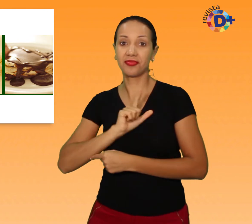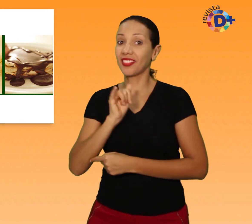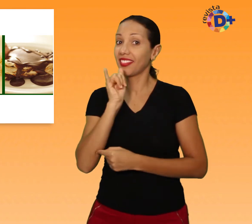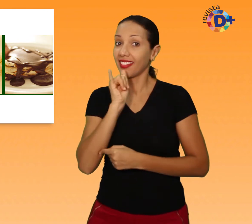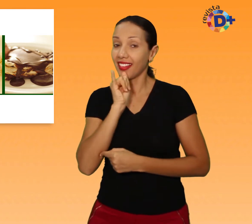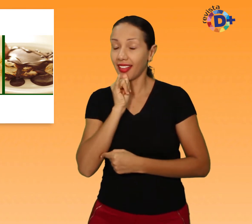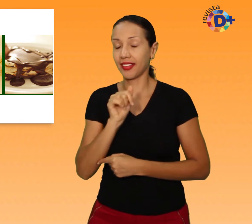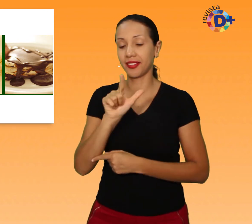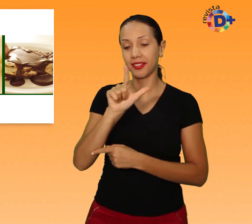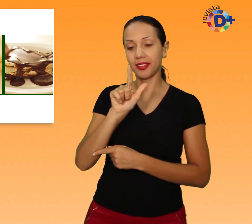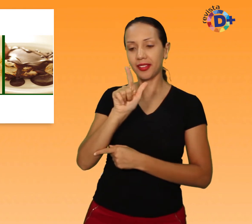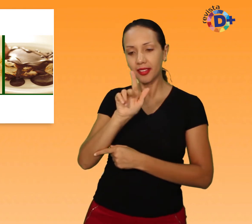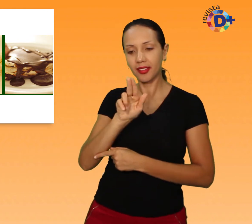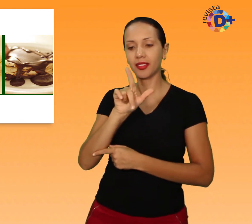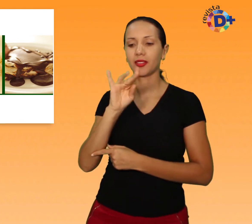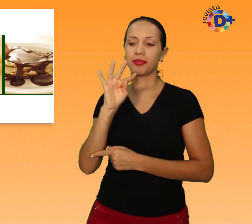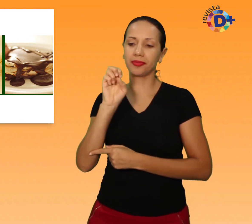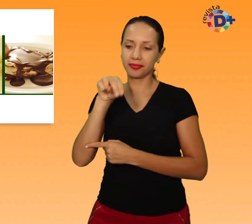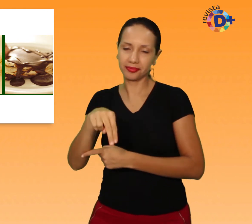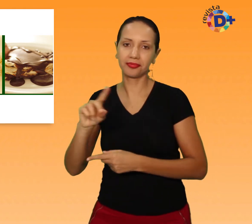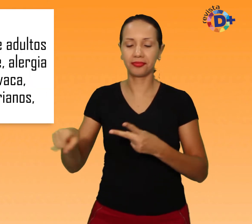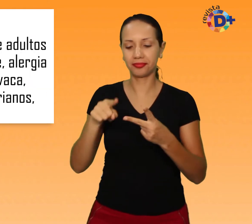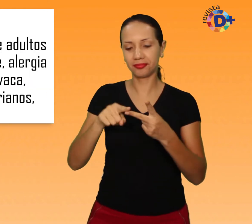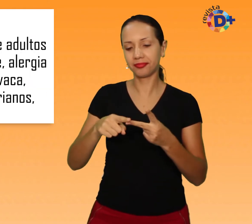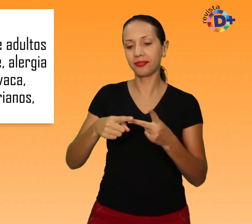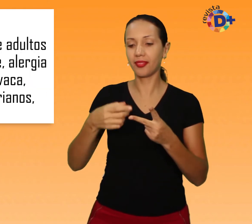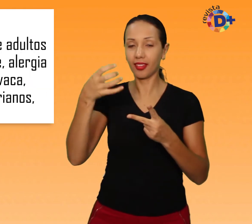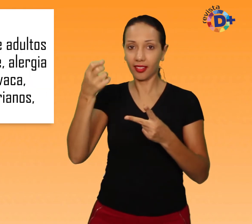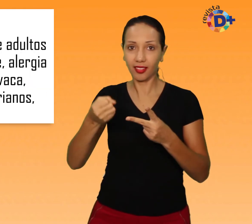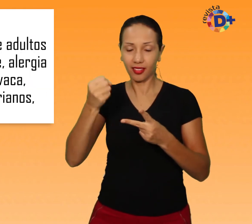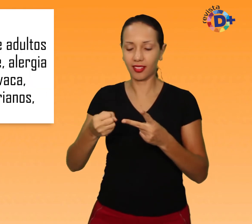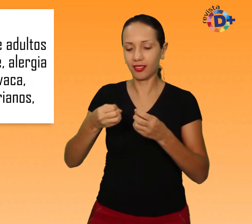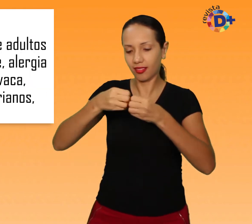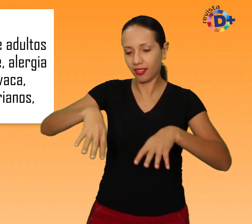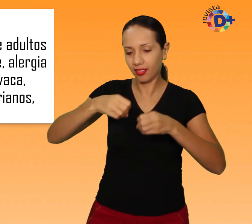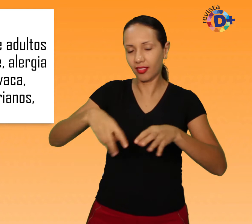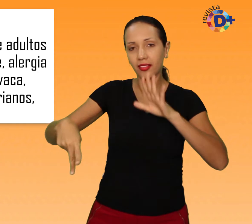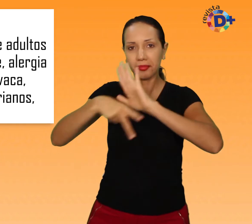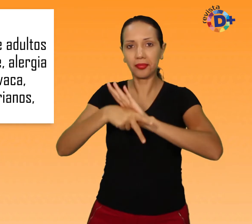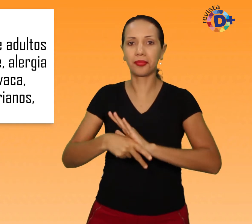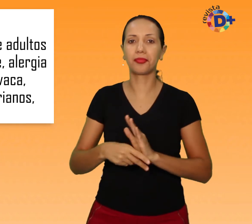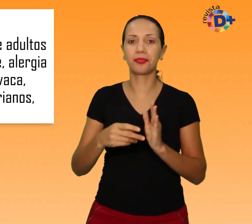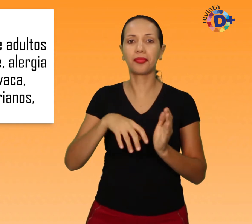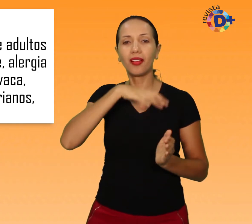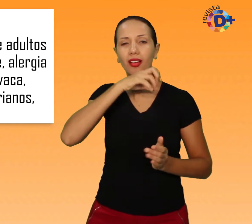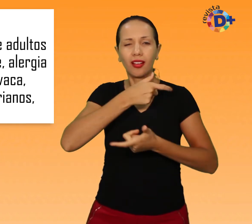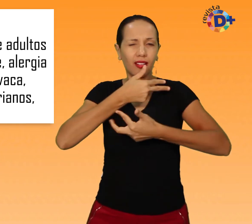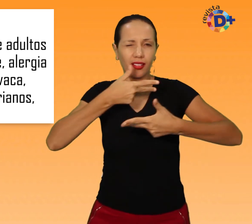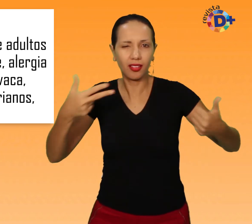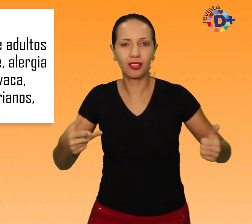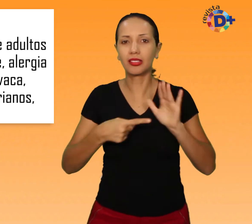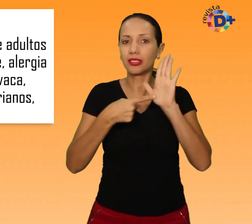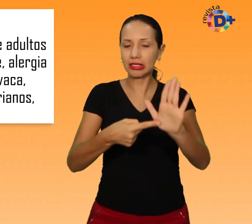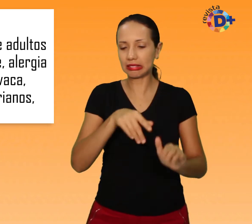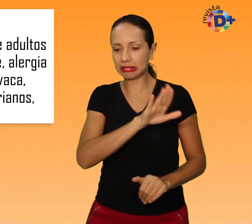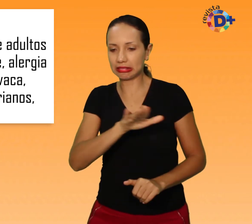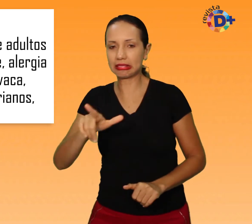leite ovos e produtos de origem animal indicados para crianças e adultos com intolerância